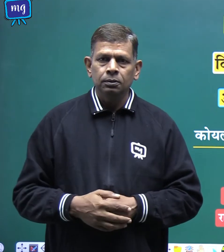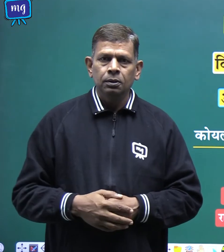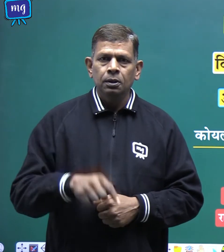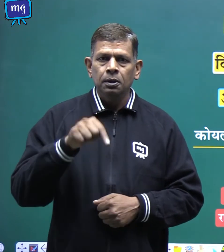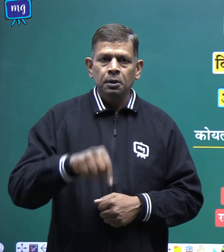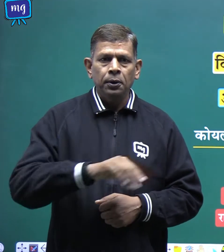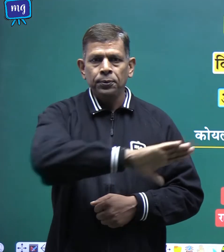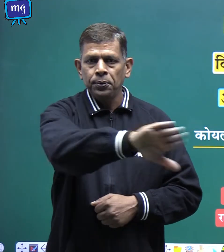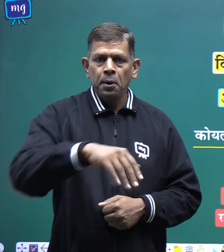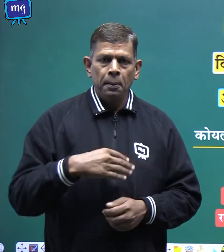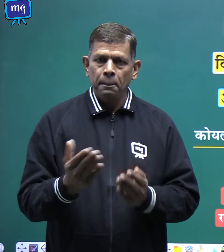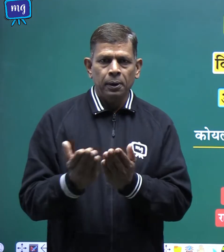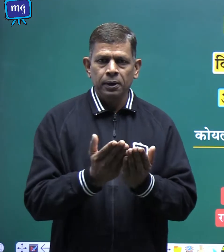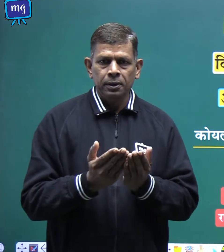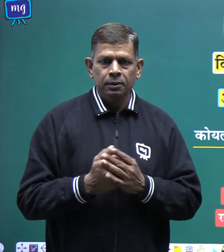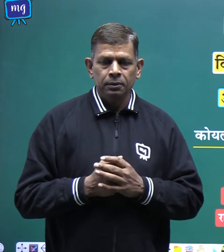आज हम पढ़ेंगे